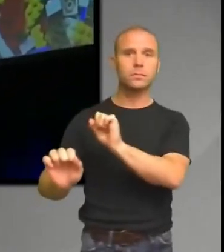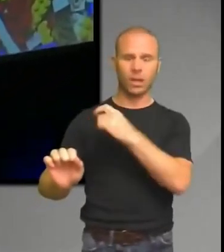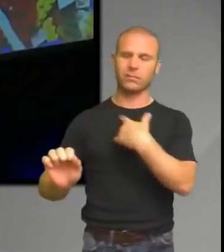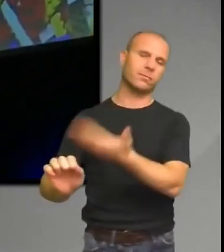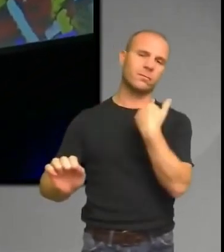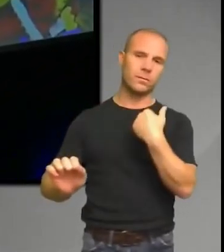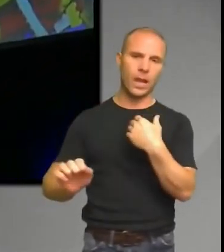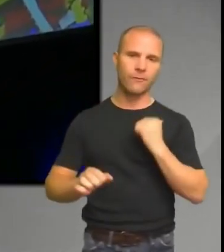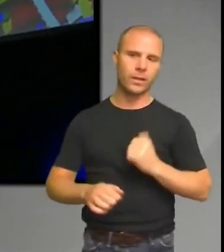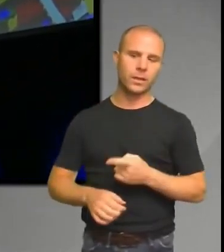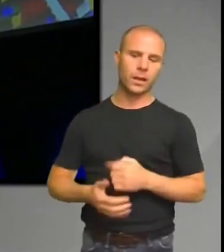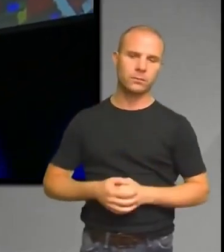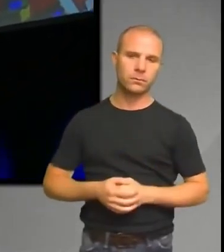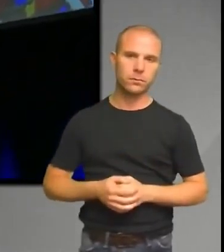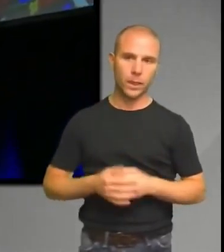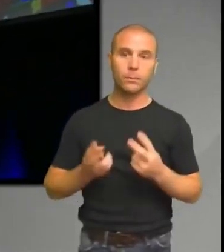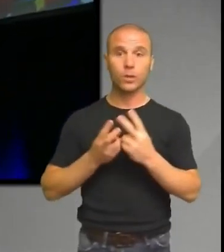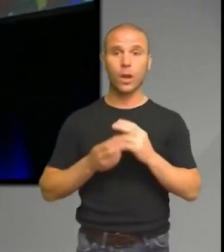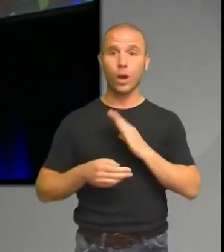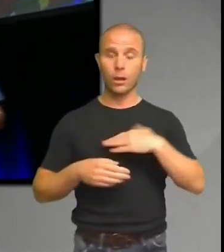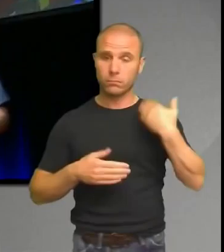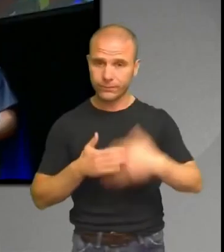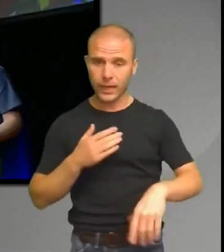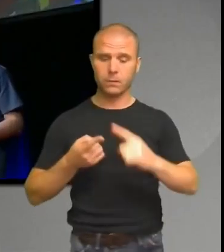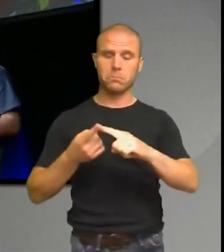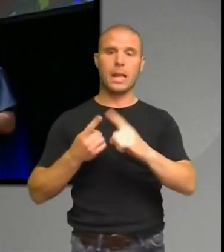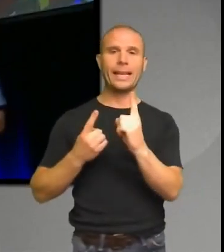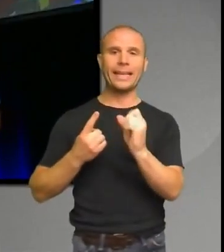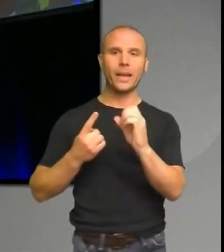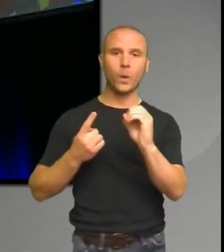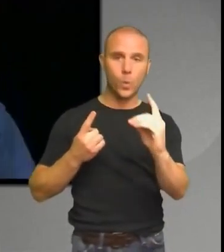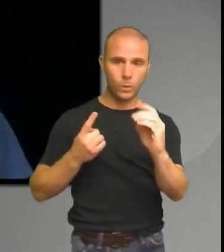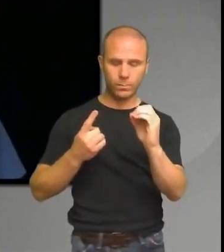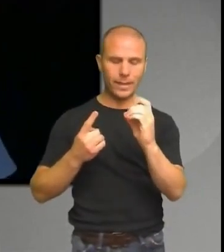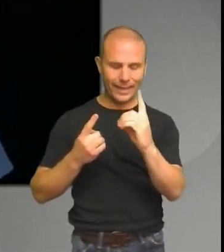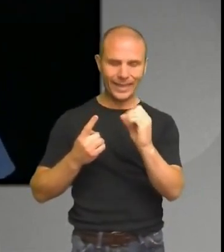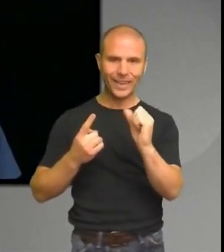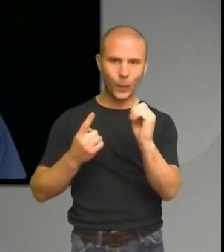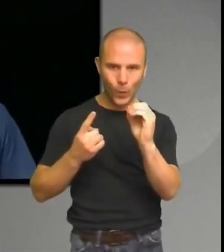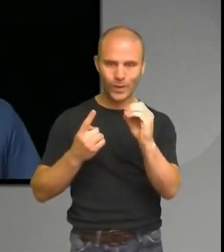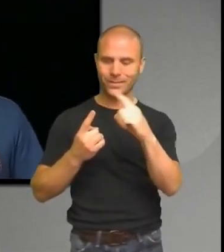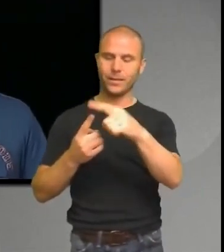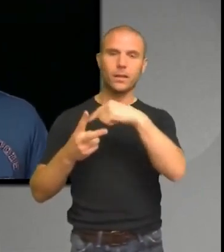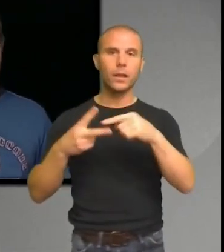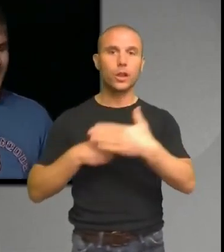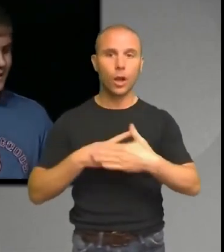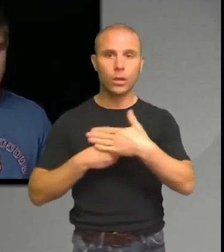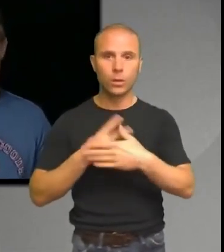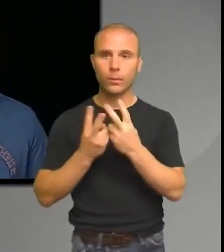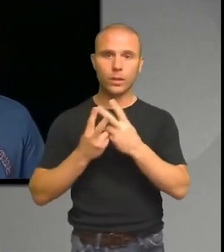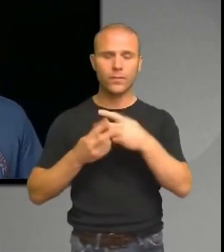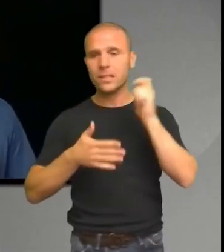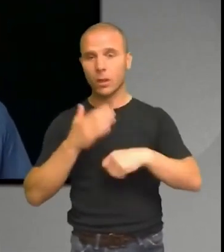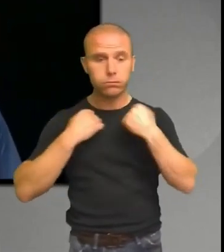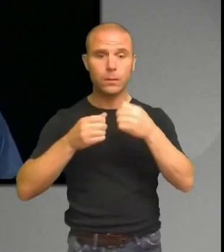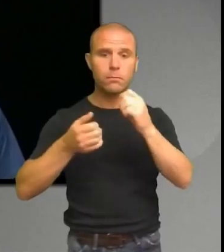då gjorde vi det. Så att, nu hade vi en massa Lego. Och vi hade en dator. Nu är bara att börja bygga. Nej, det är